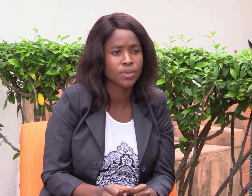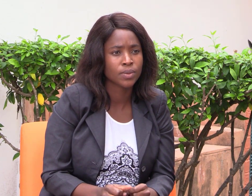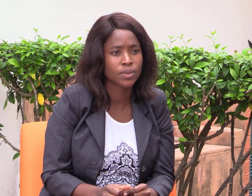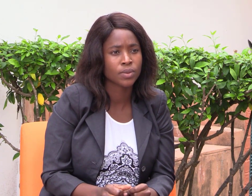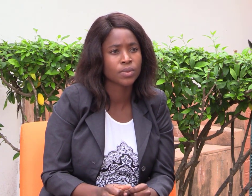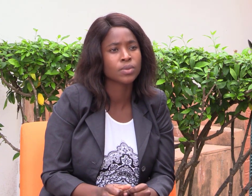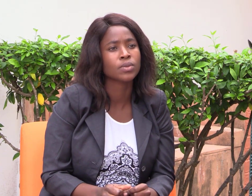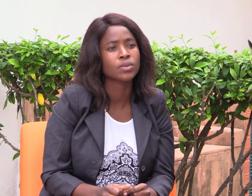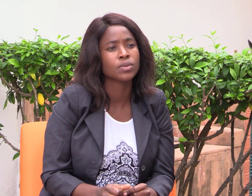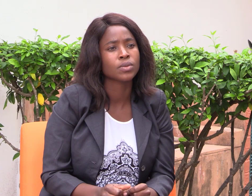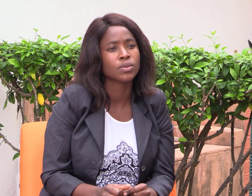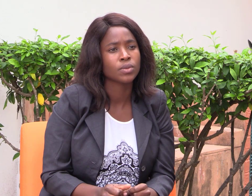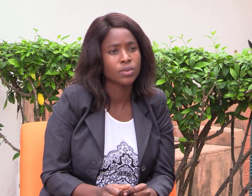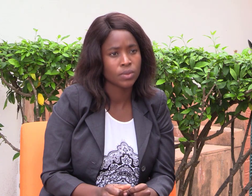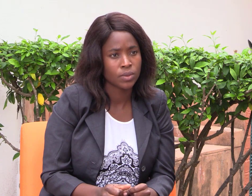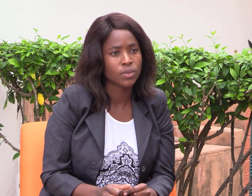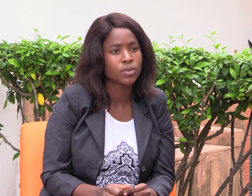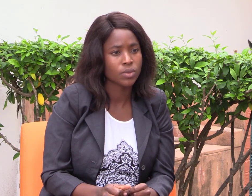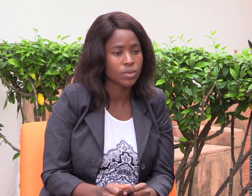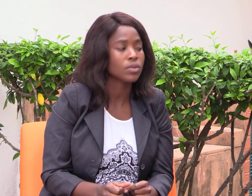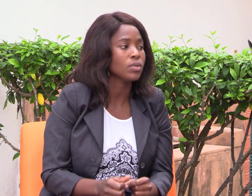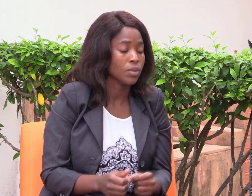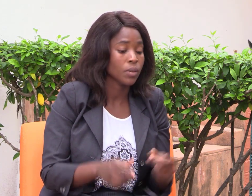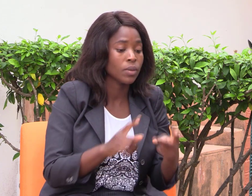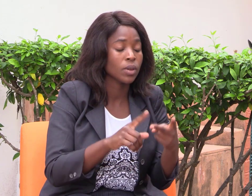fala também está lá a perceber o que está a acontecer. Então,